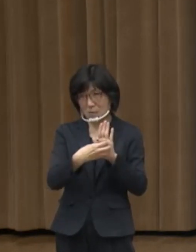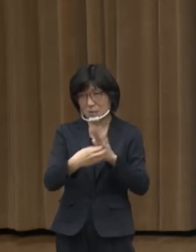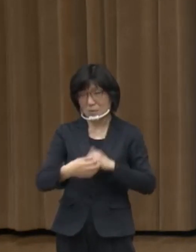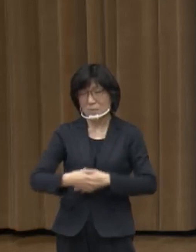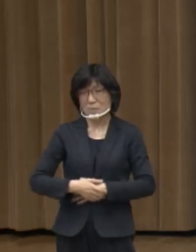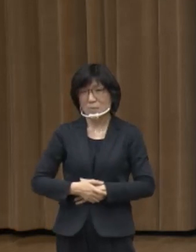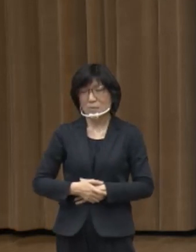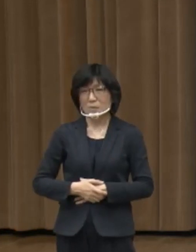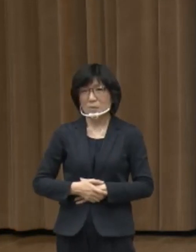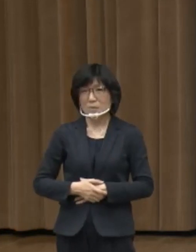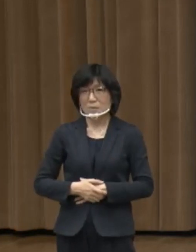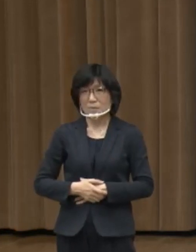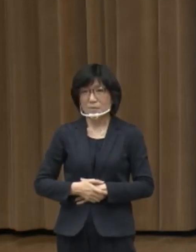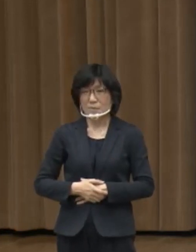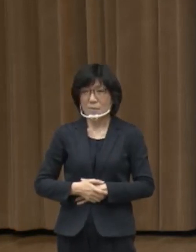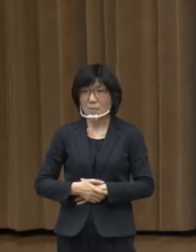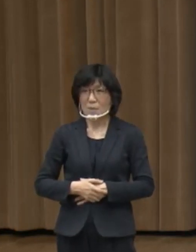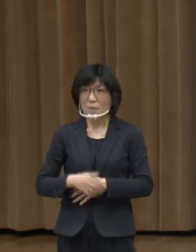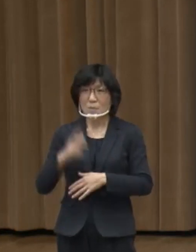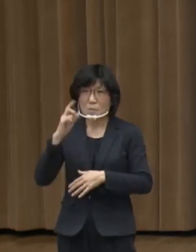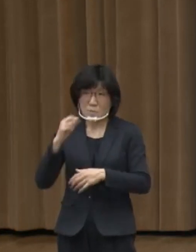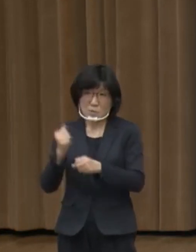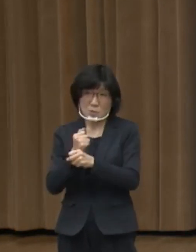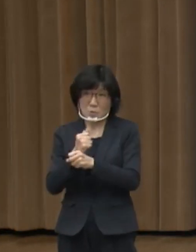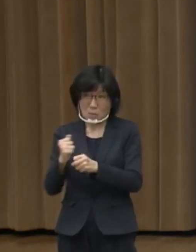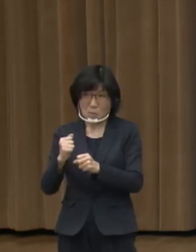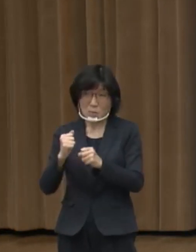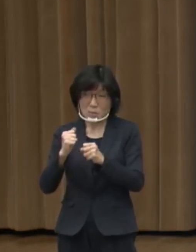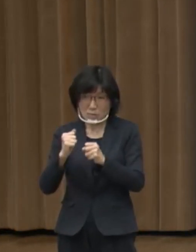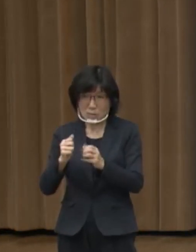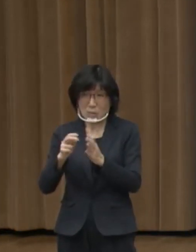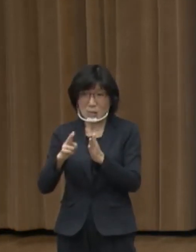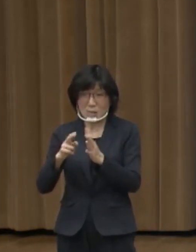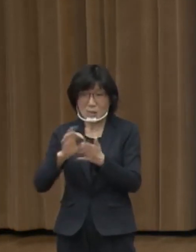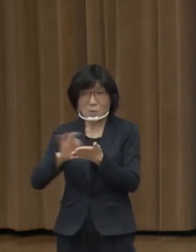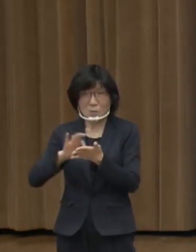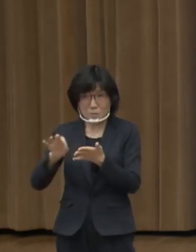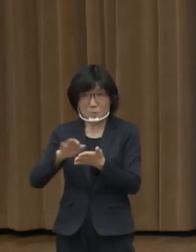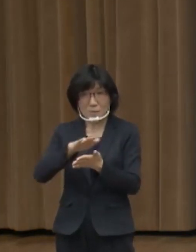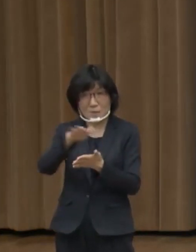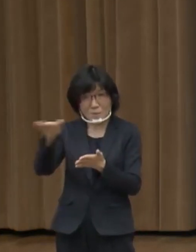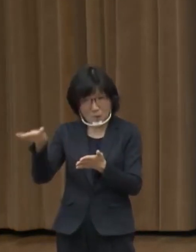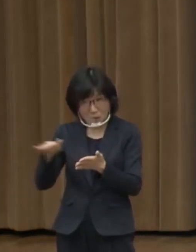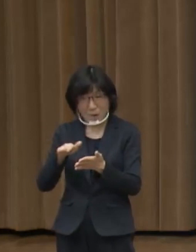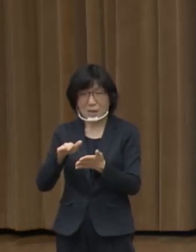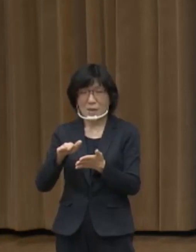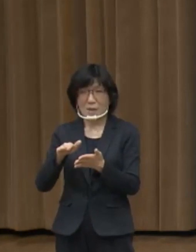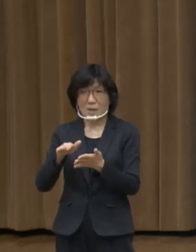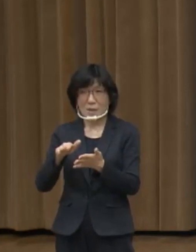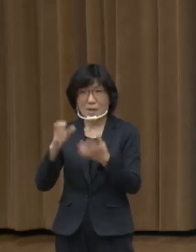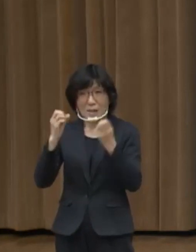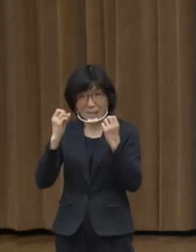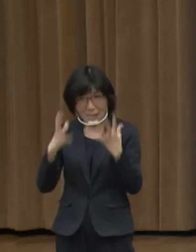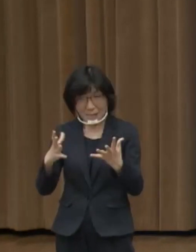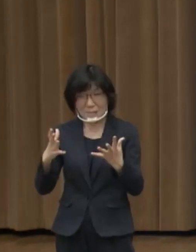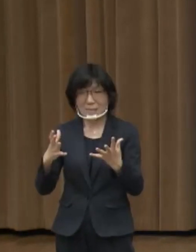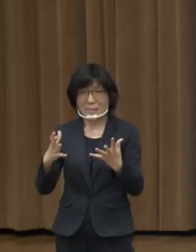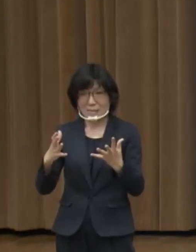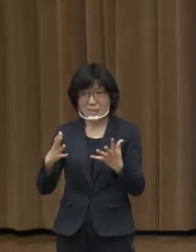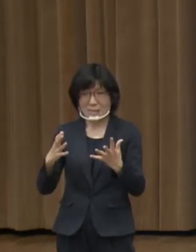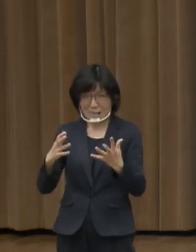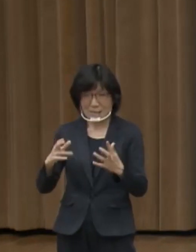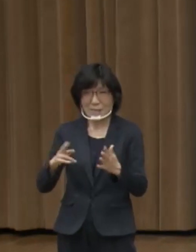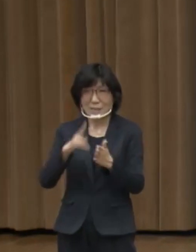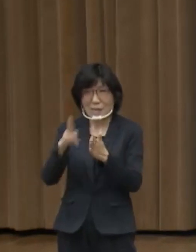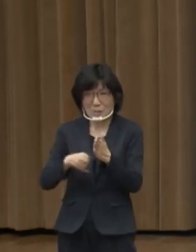。この事業を利用する旅行者の皆様におかれましては、新しい旅のエチケ